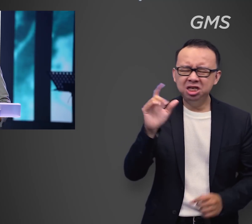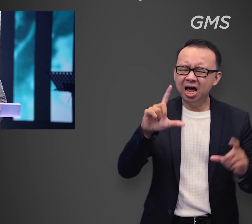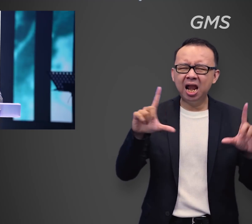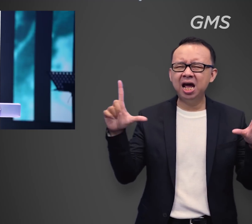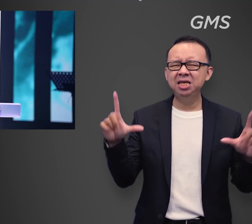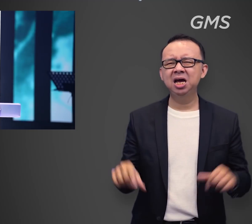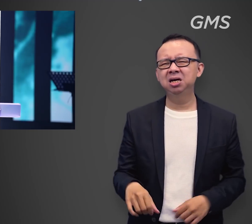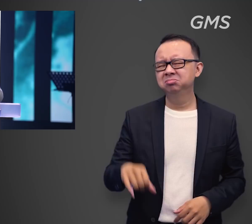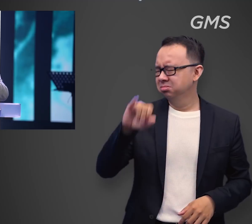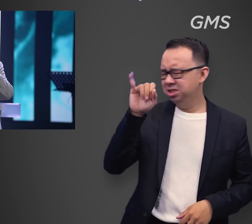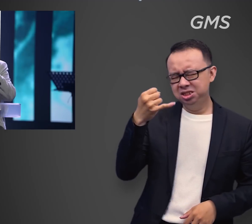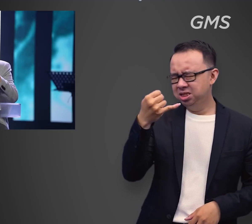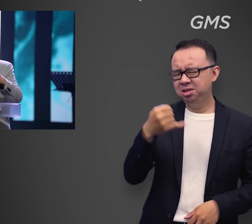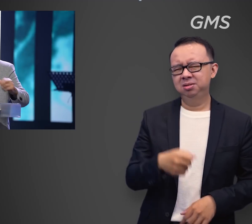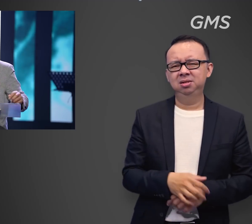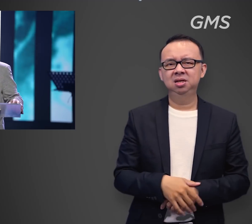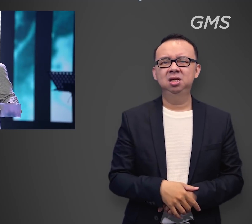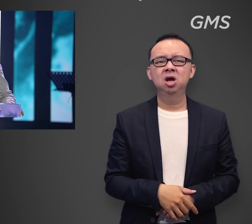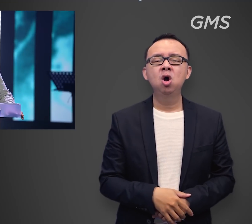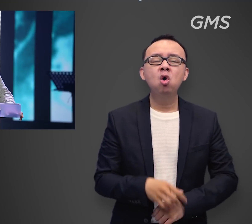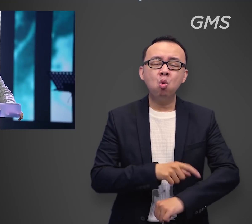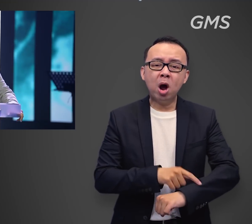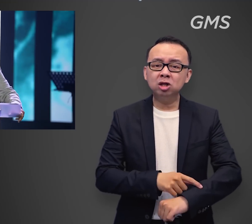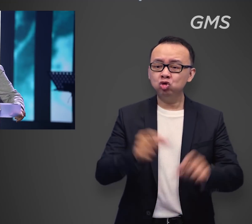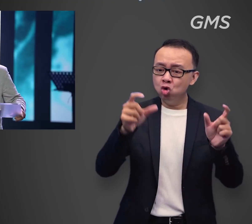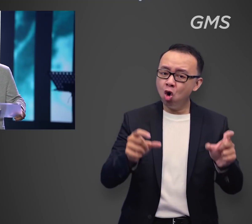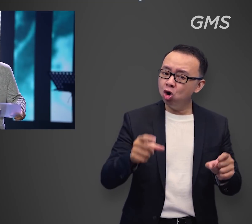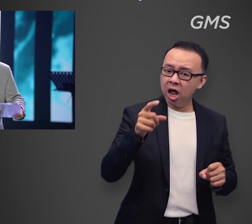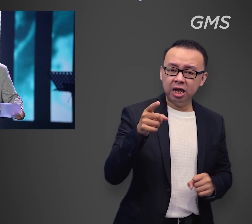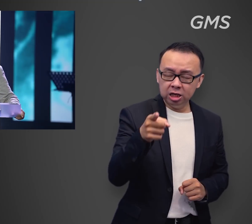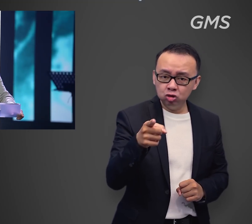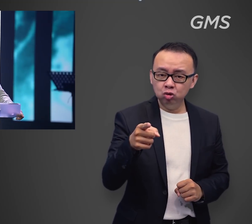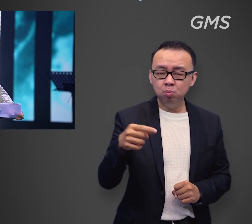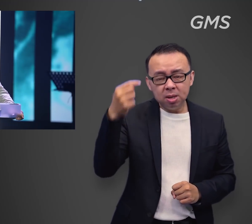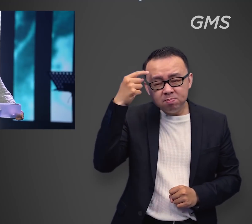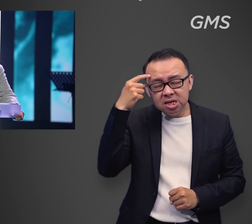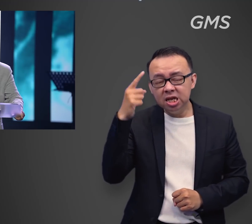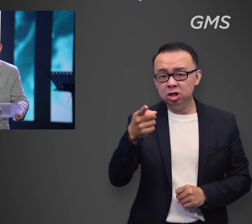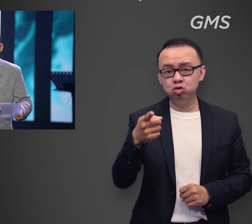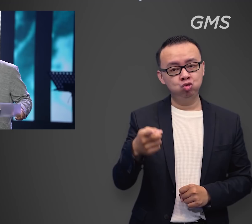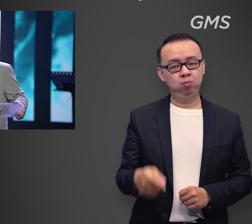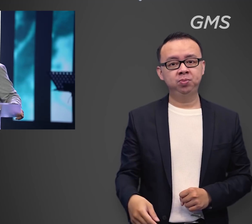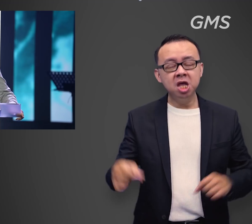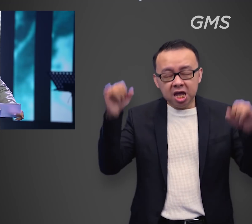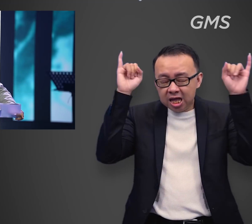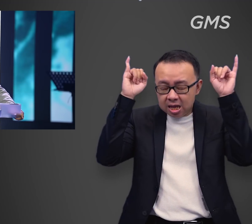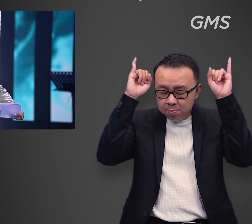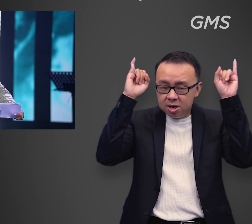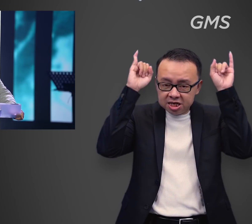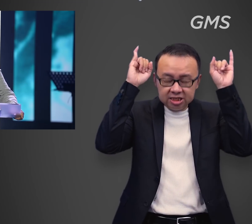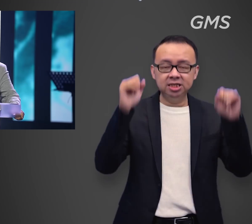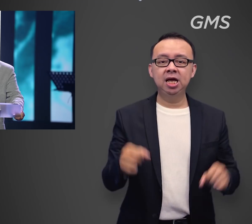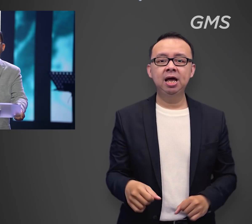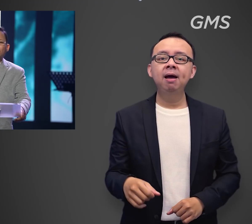dan lain sebagainya. Detik ketika orang merasa itu, iblis itu paling gampang untuk menipunya. Iblis paling gampang untuk